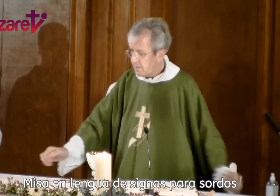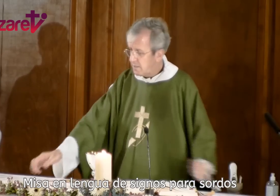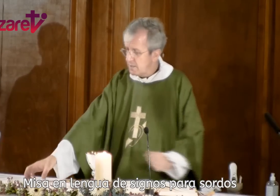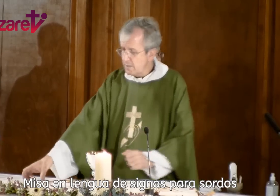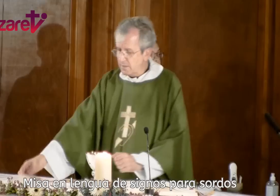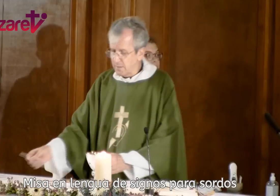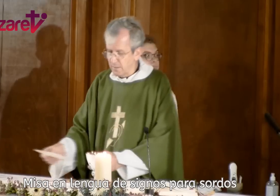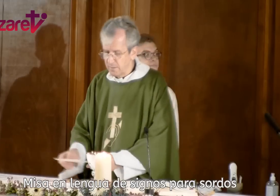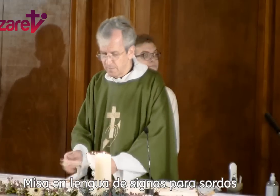Amén.